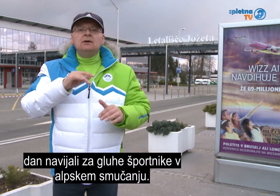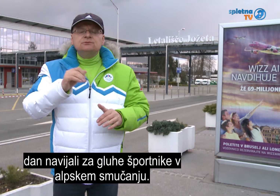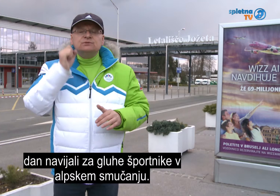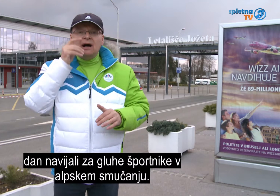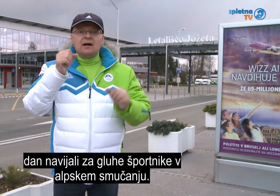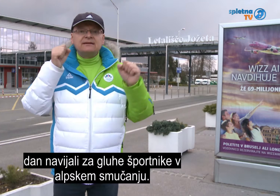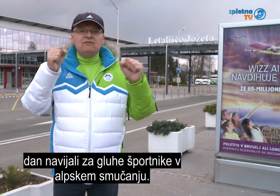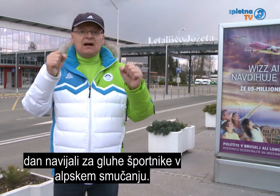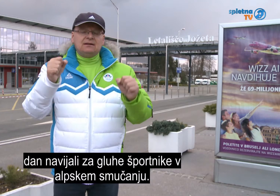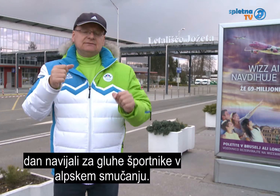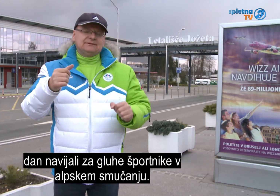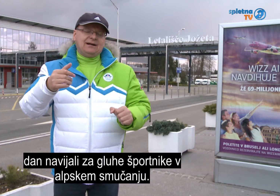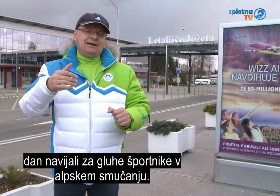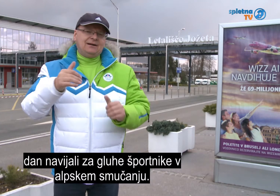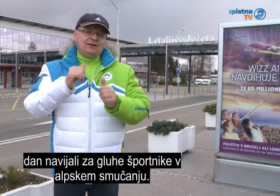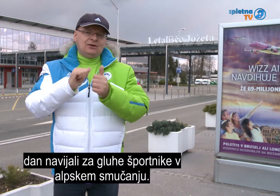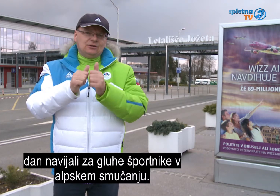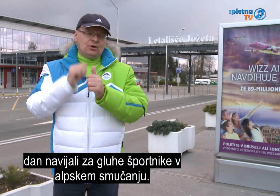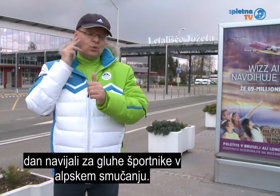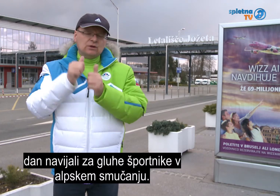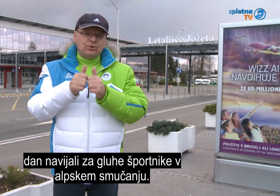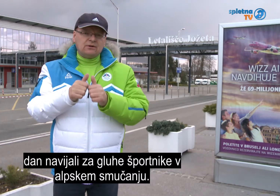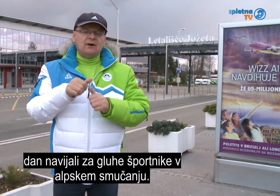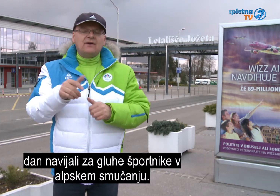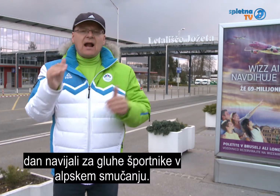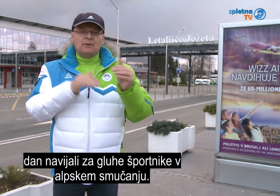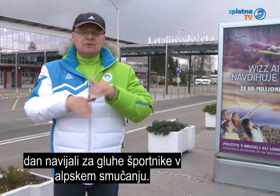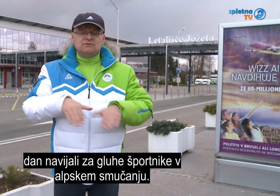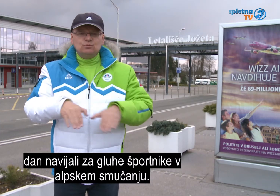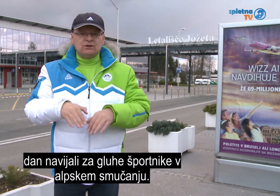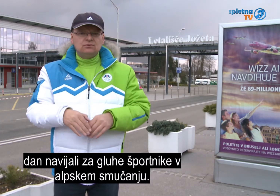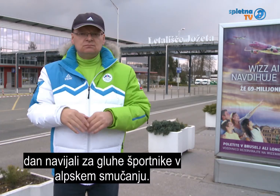Eu falo, não via muito fala. Eu só tô olhando para a função.